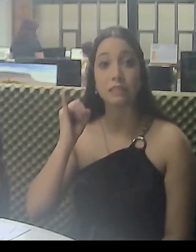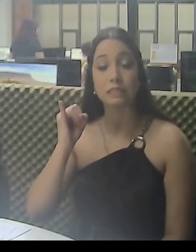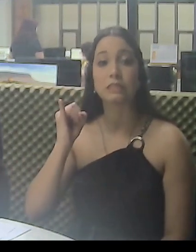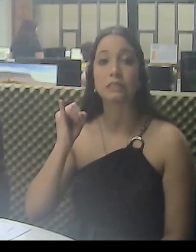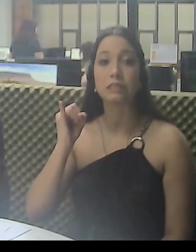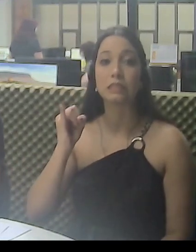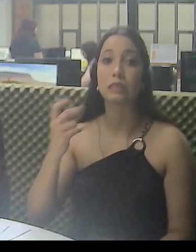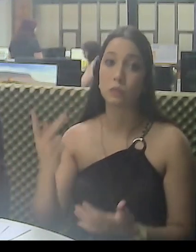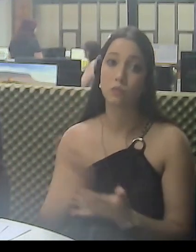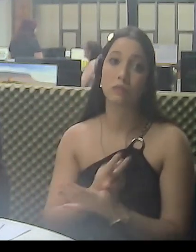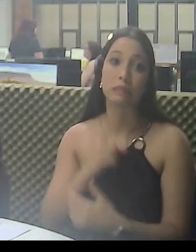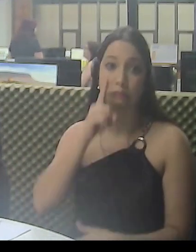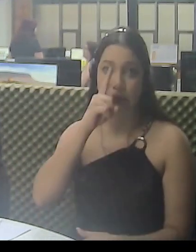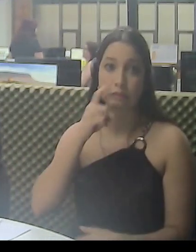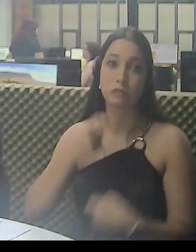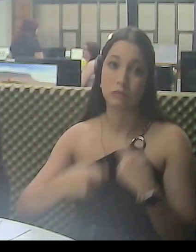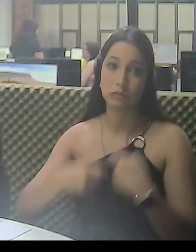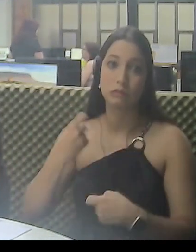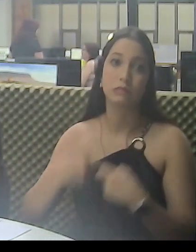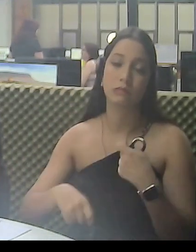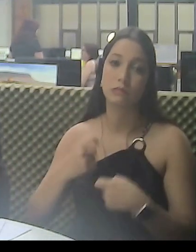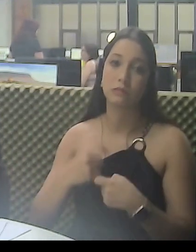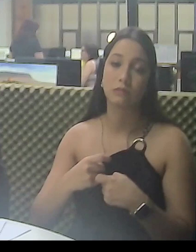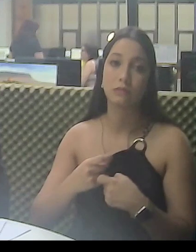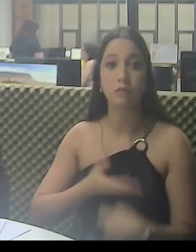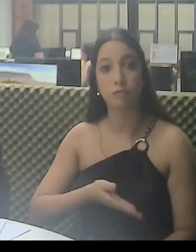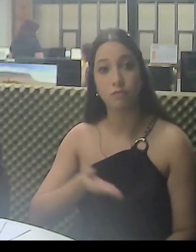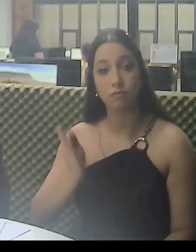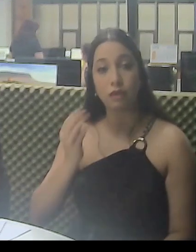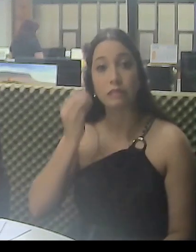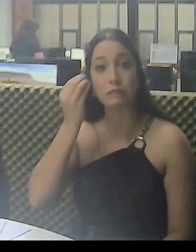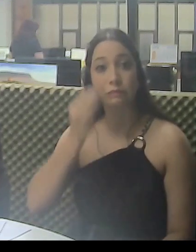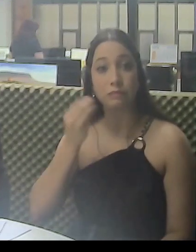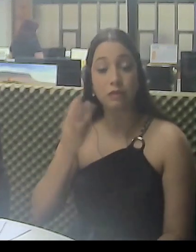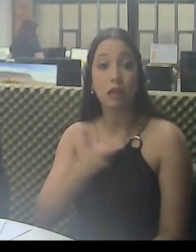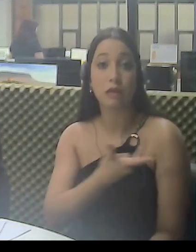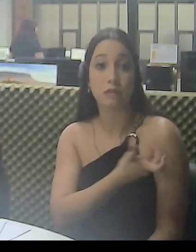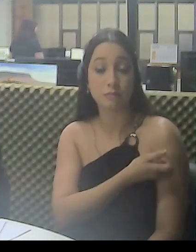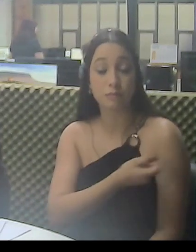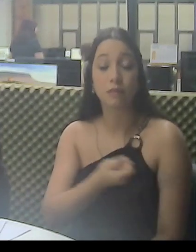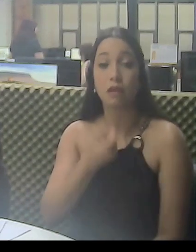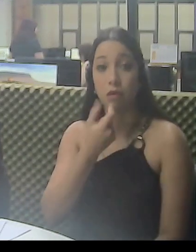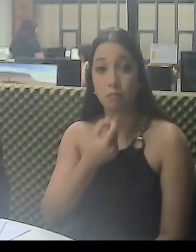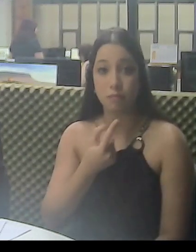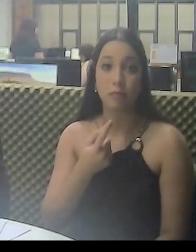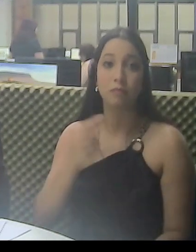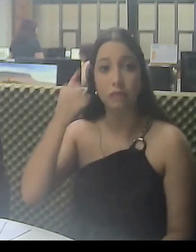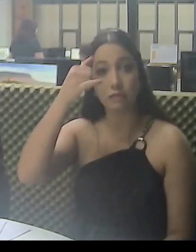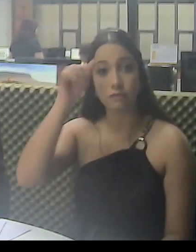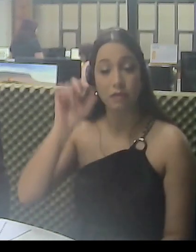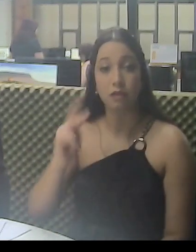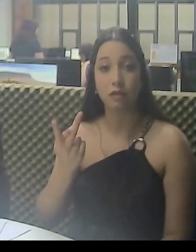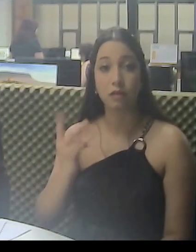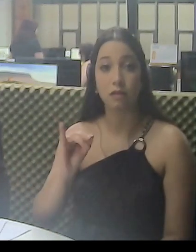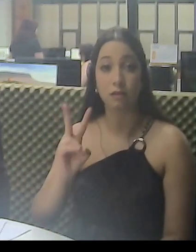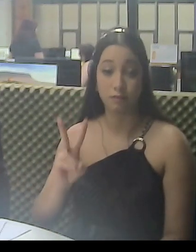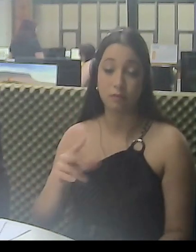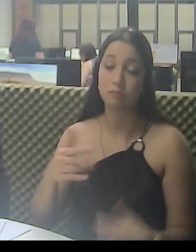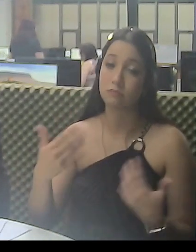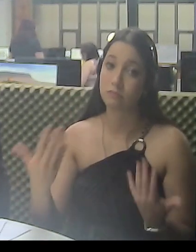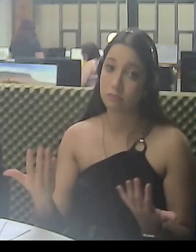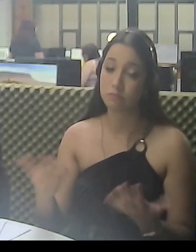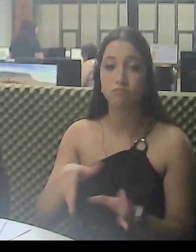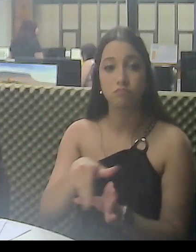exposição de risco, procurar imediatamente um local onde possa estar tomando o seu medicamento para prevenir do HIV. Então,